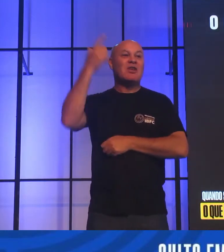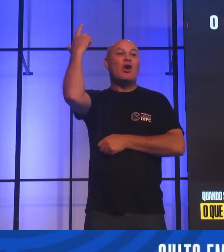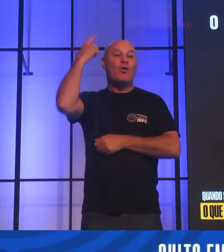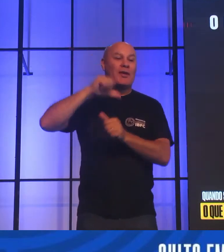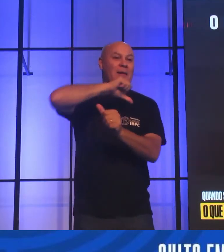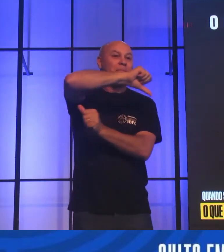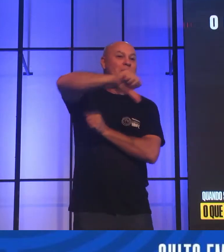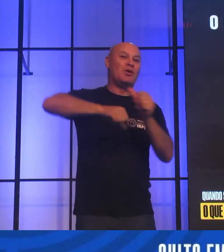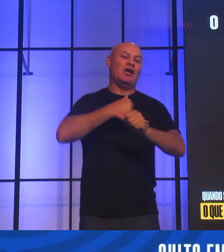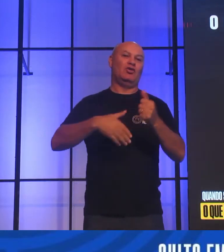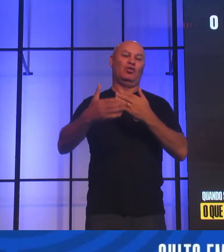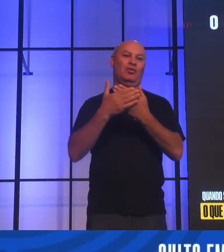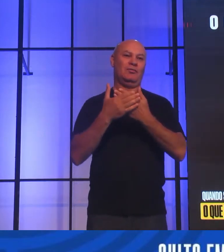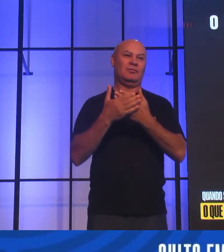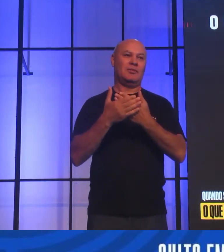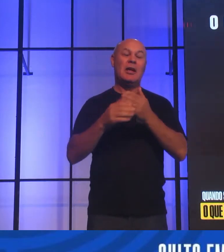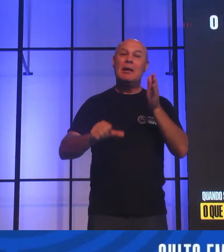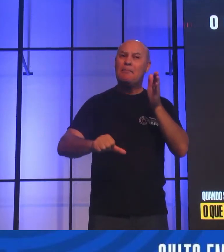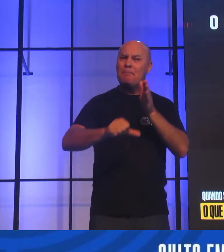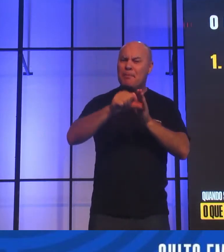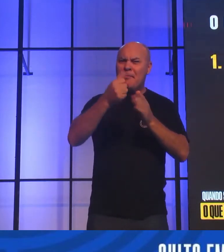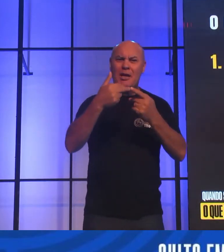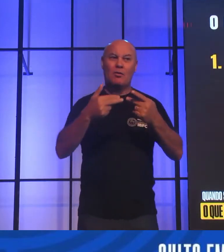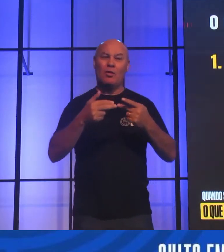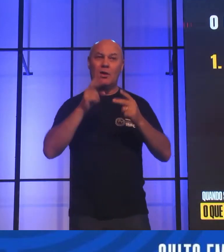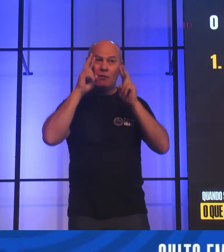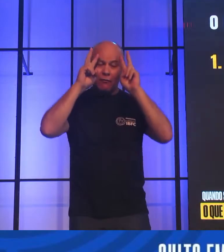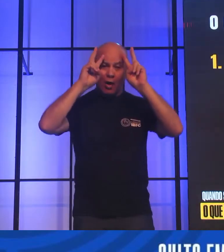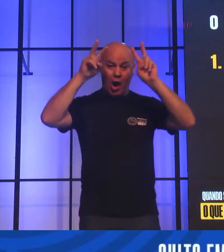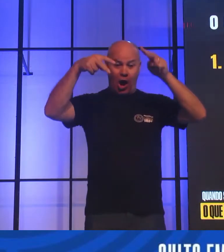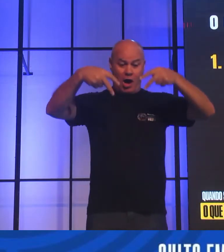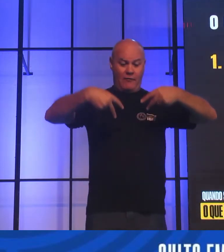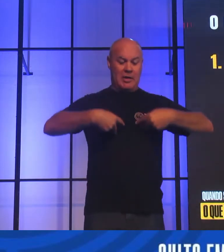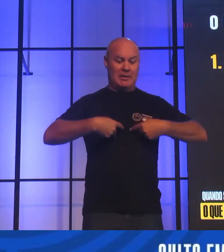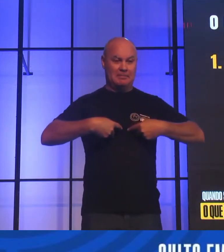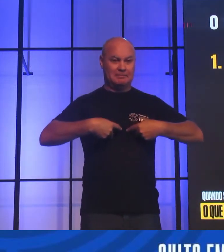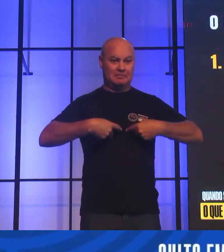admita. Assuma a sua responsabilidade.